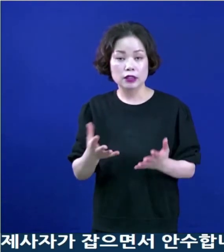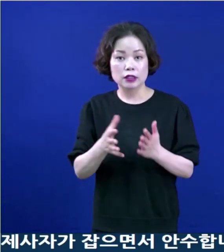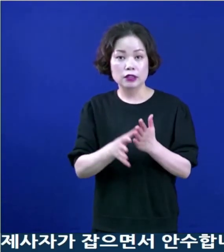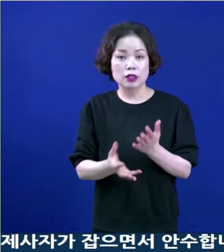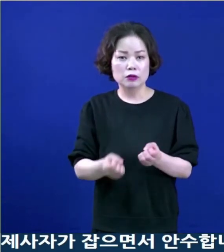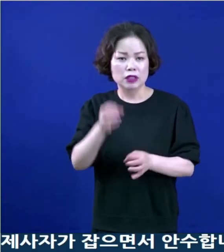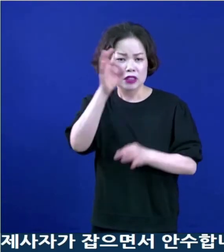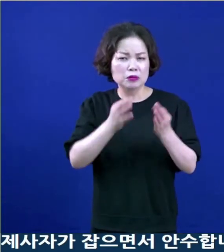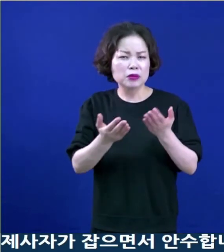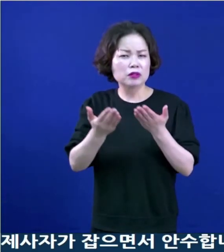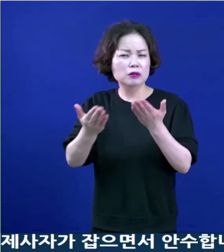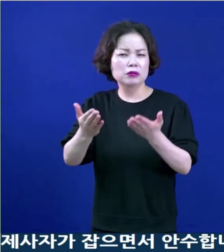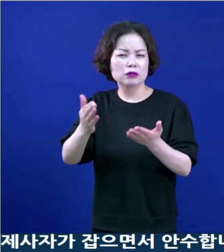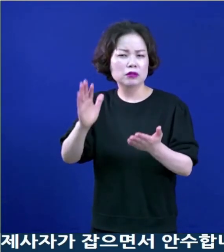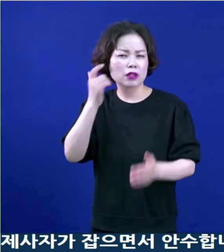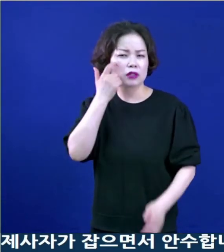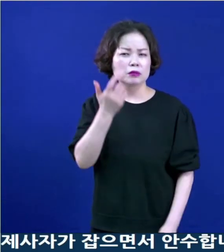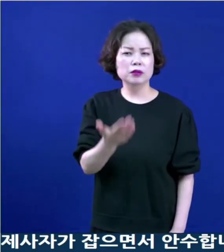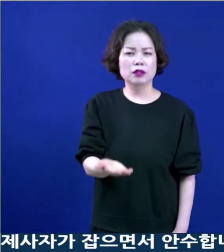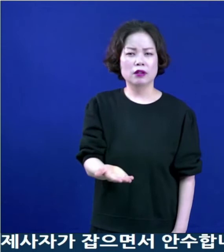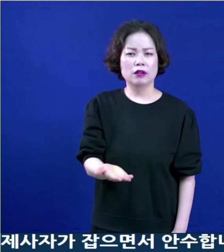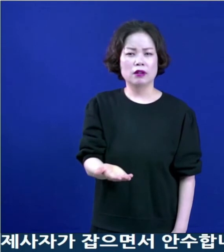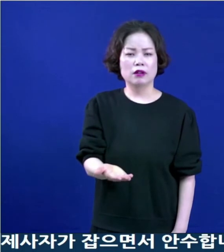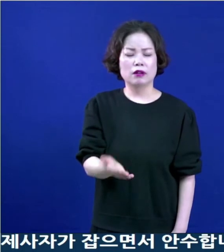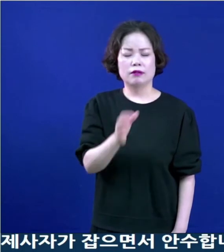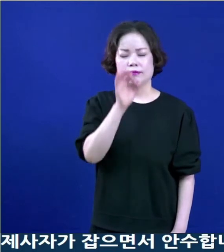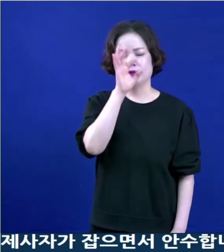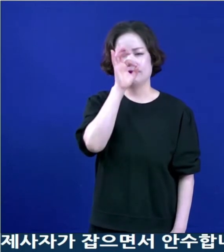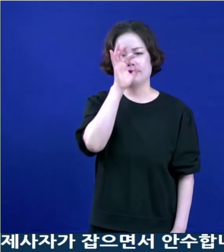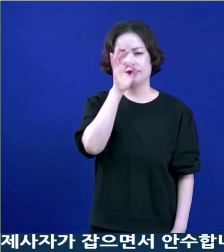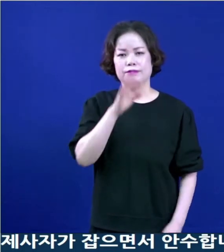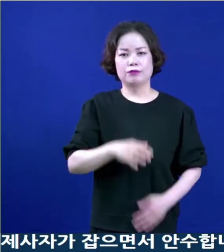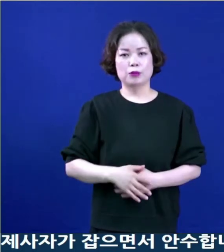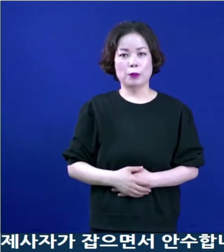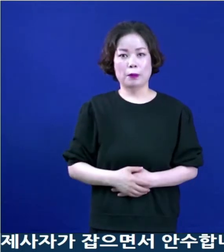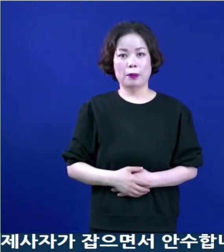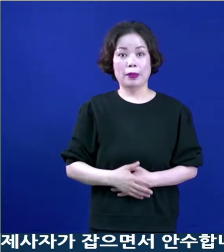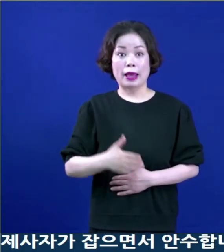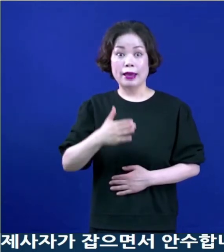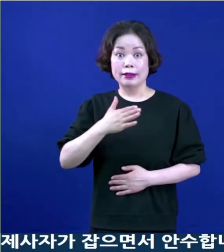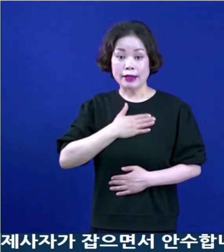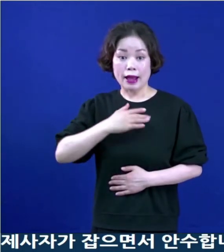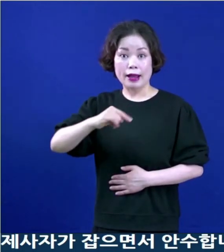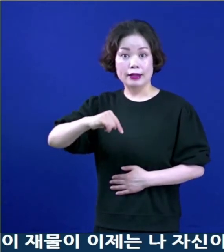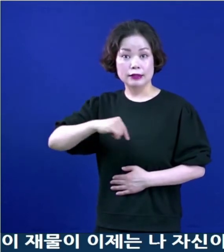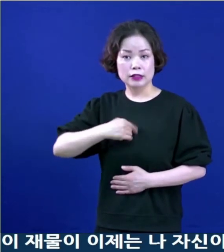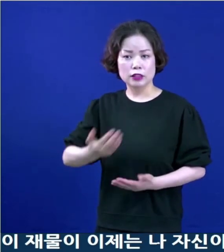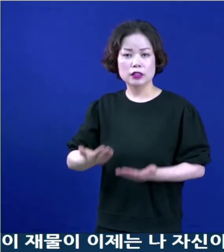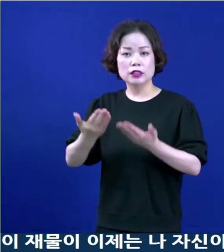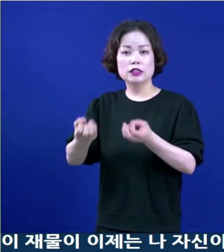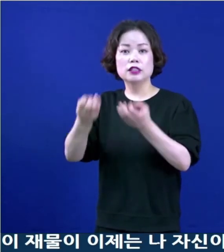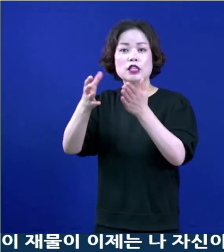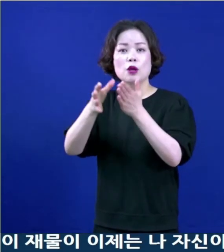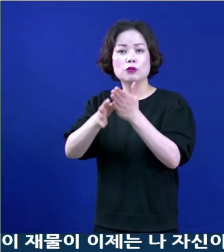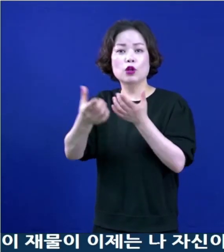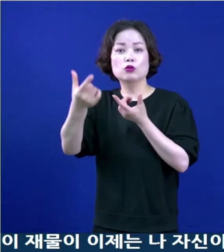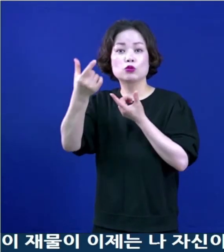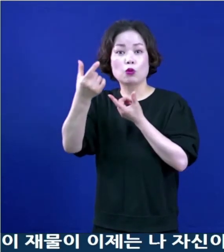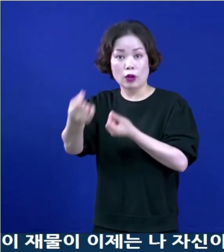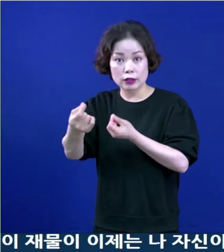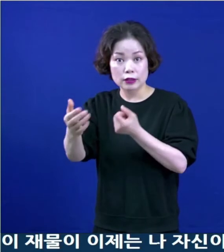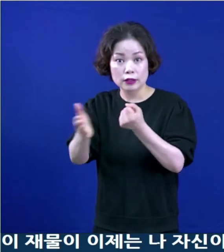거 드려서 되겠습니까? 안 되는 겁니다. 나 자신이 그 제물과 동일시되기